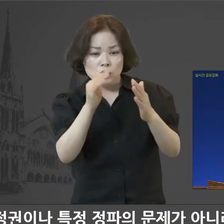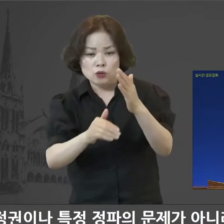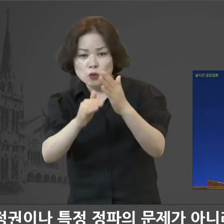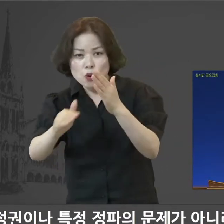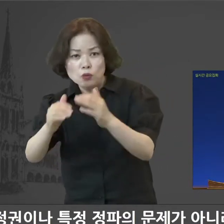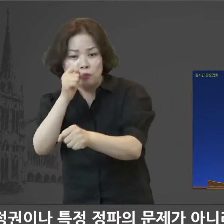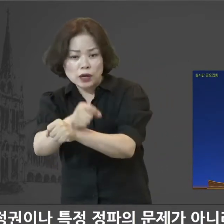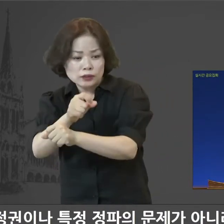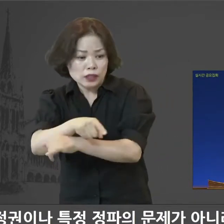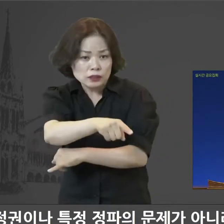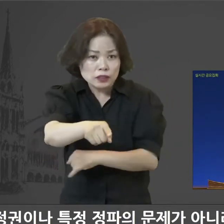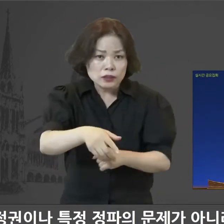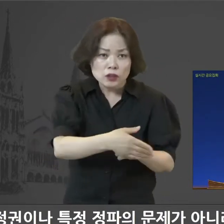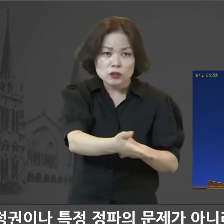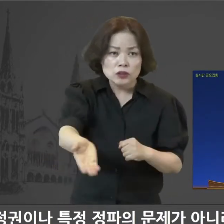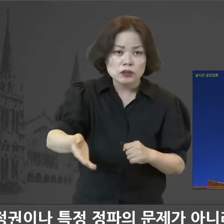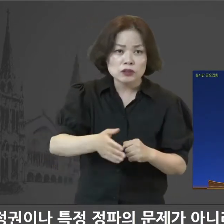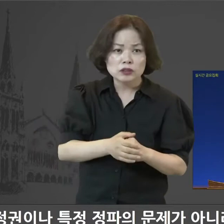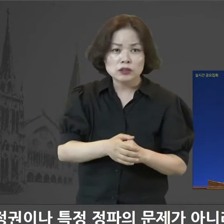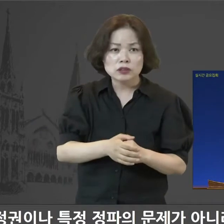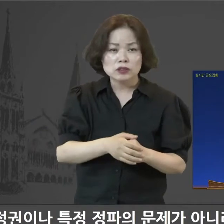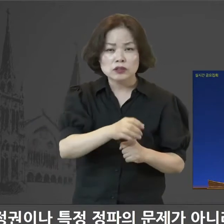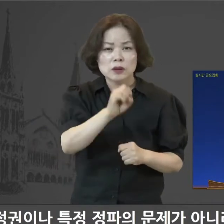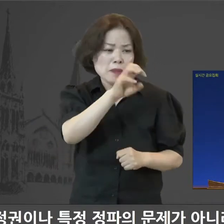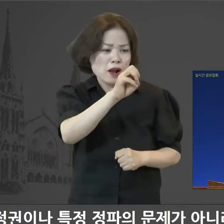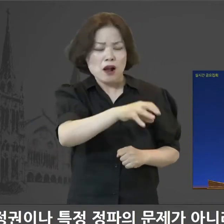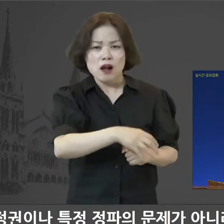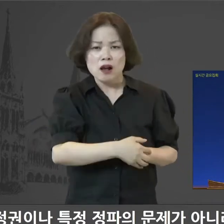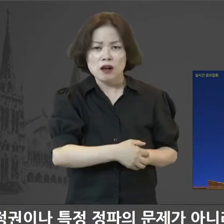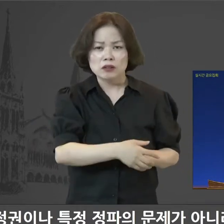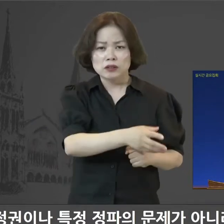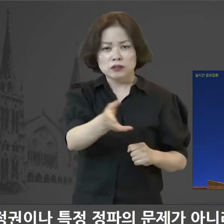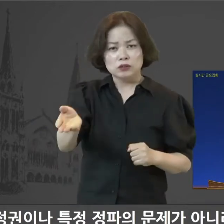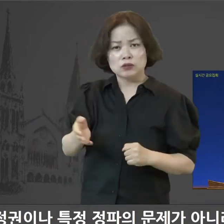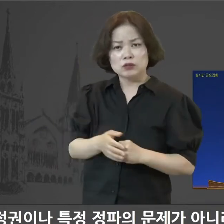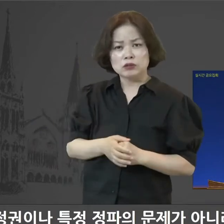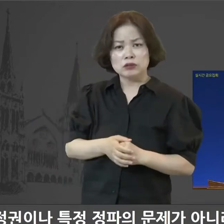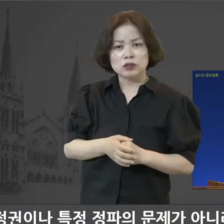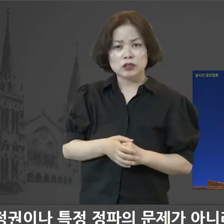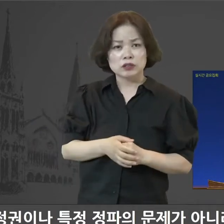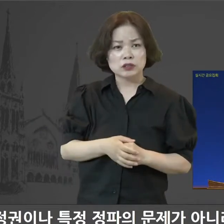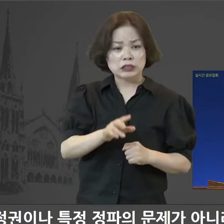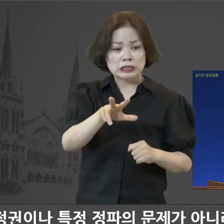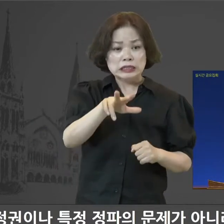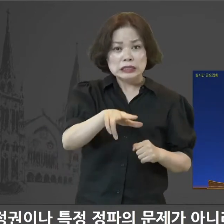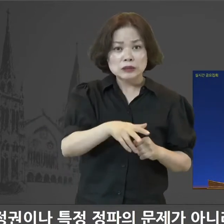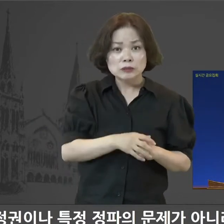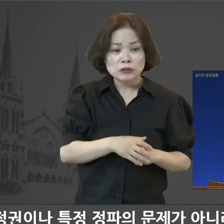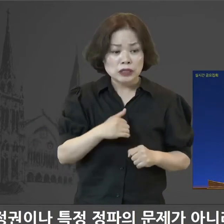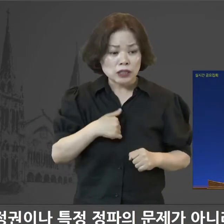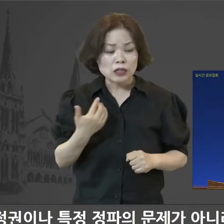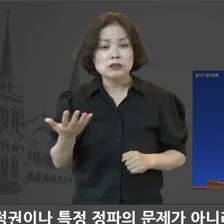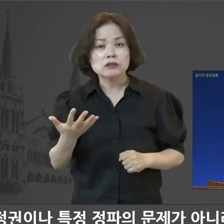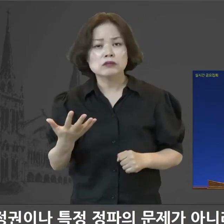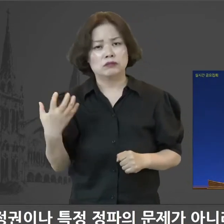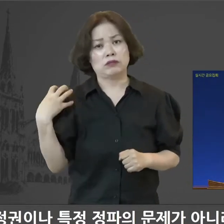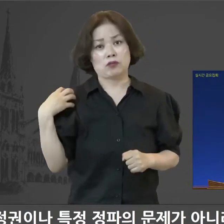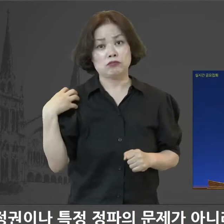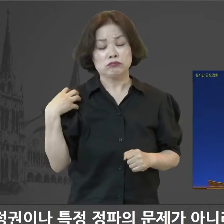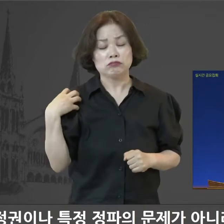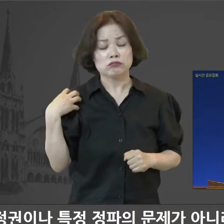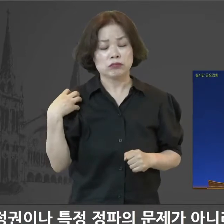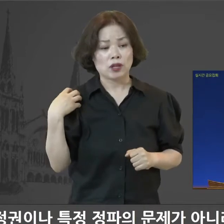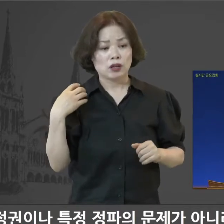사이다 발언이다 이래가지고 강경한 발언 쏟아놓고, 그러니까 그분은 지금 자기 일을 할 뿐이잖아요.